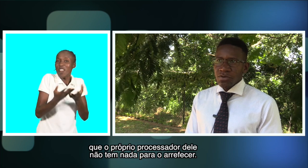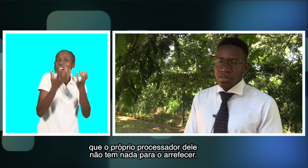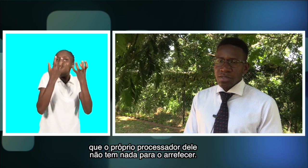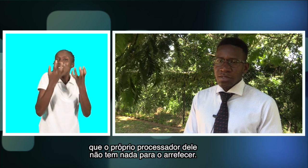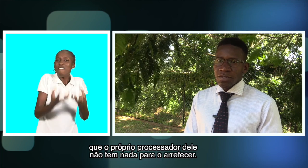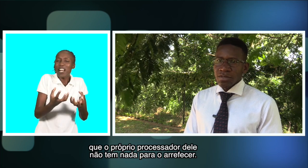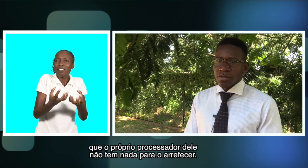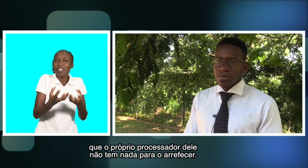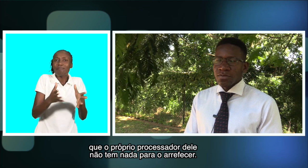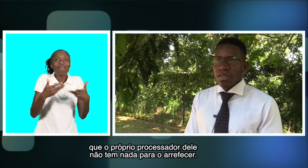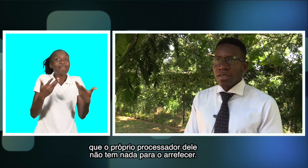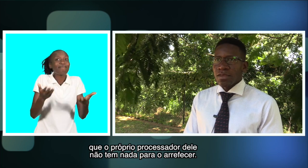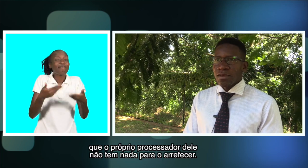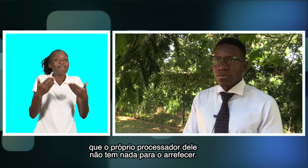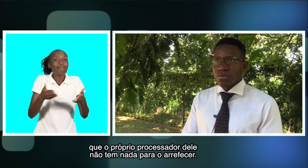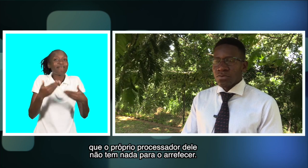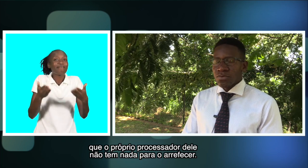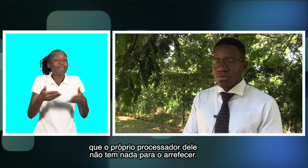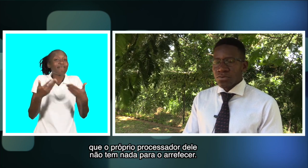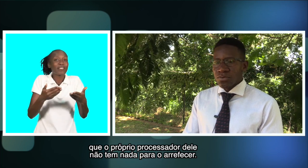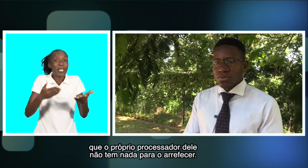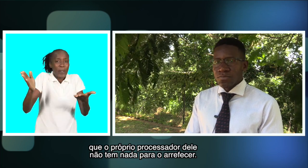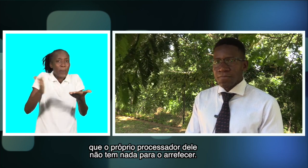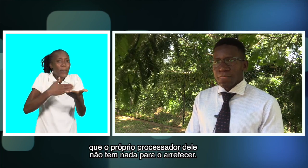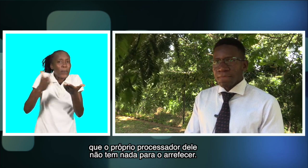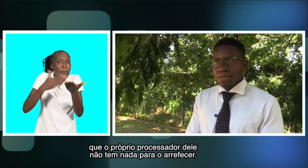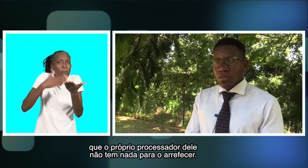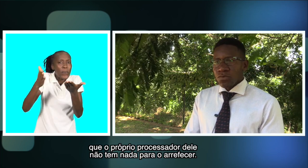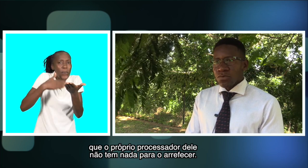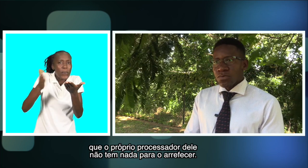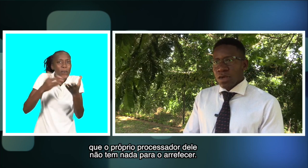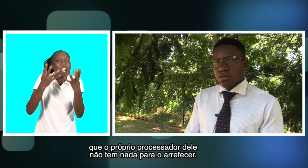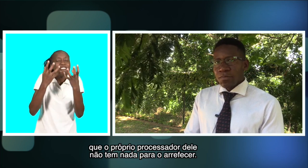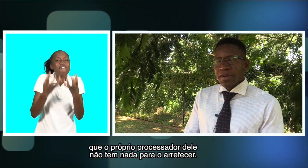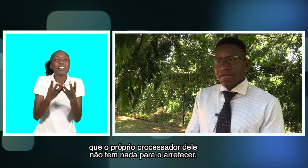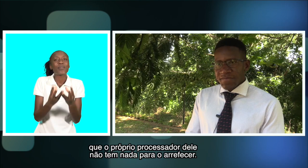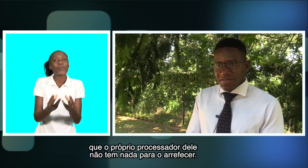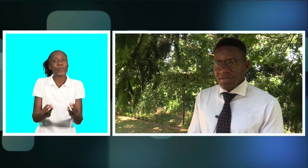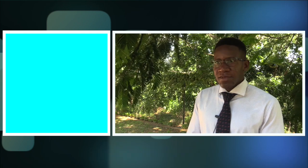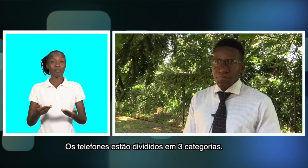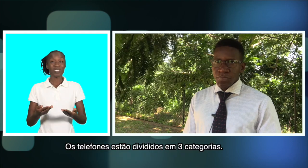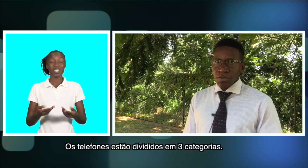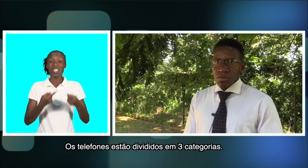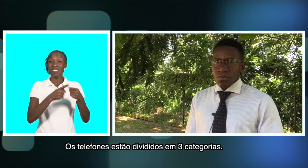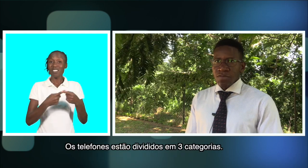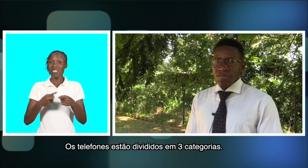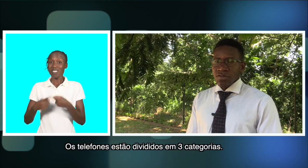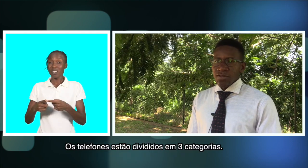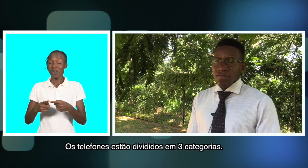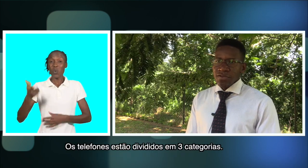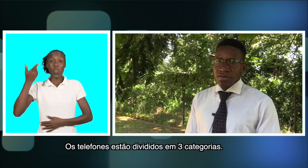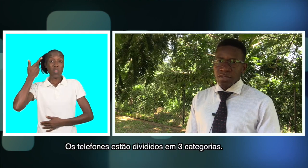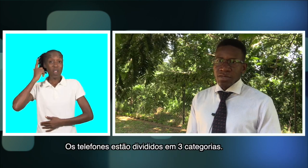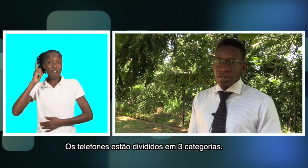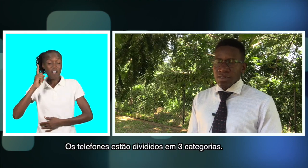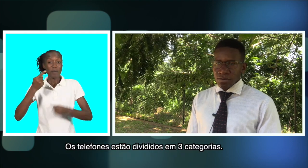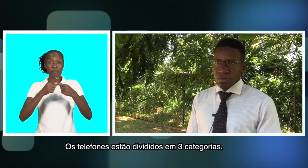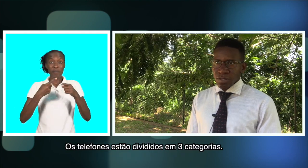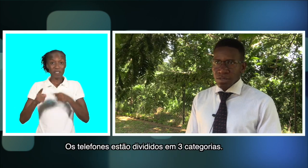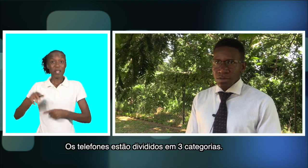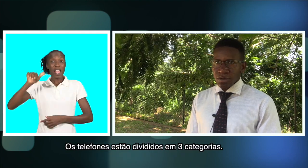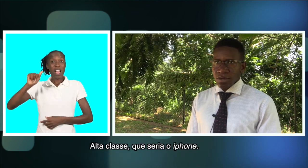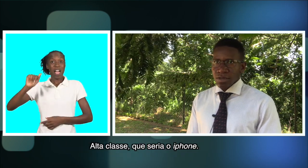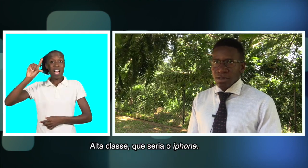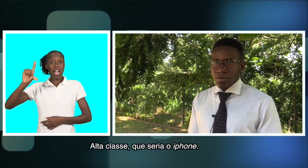processador dele não tem algo para arrefecer. Os telefones são divididos em três